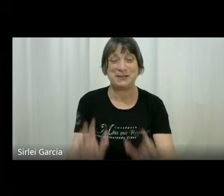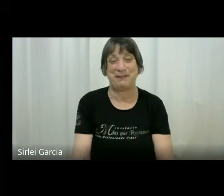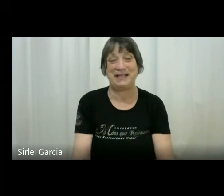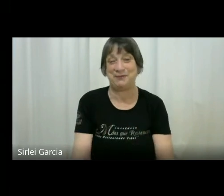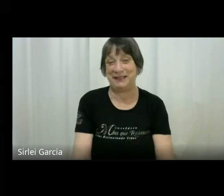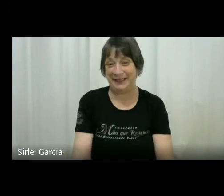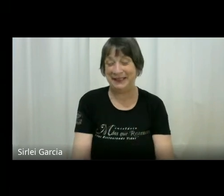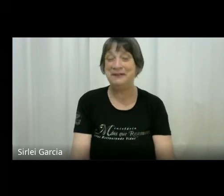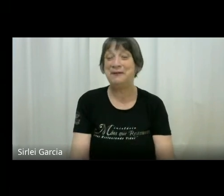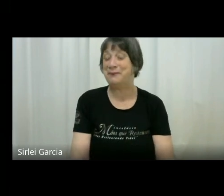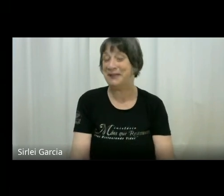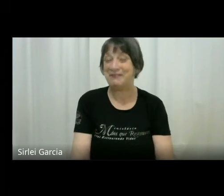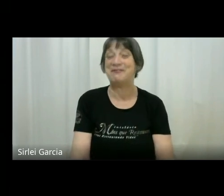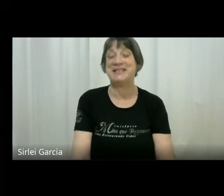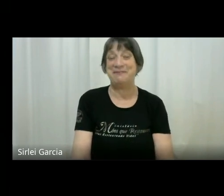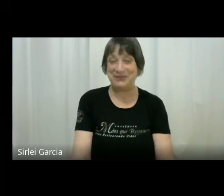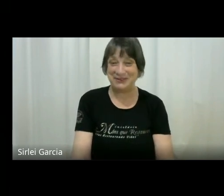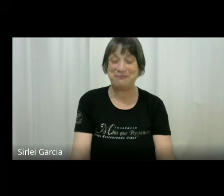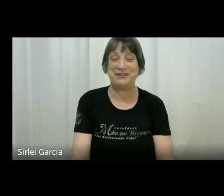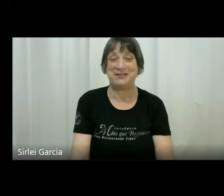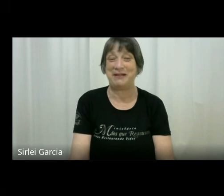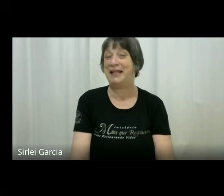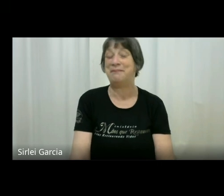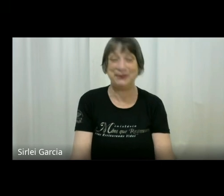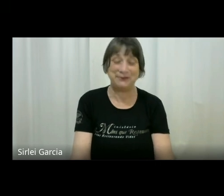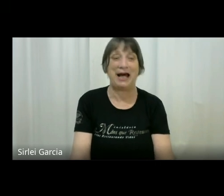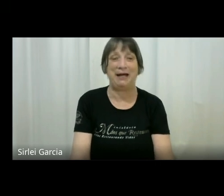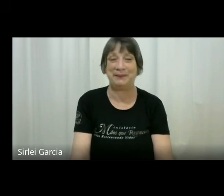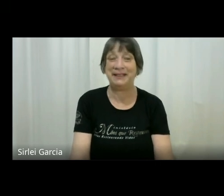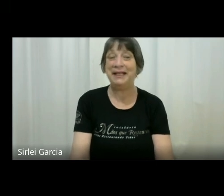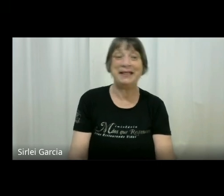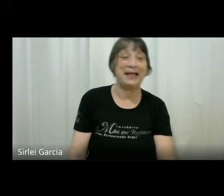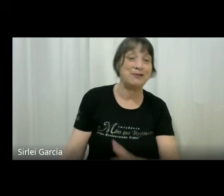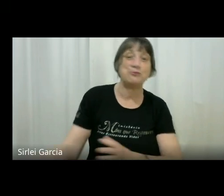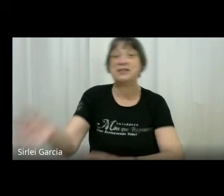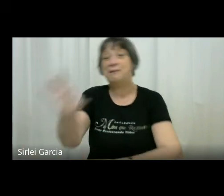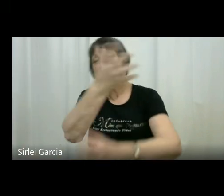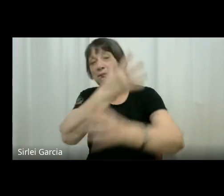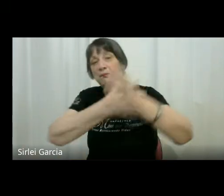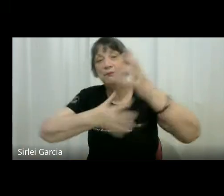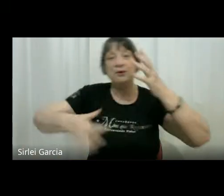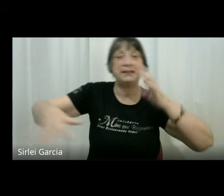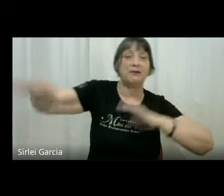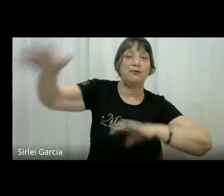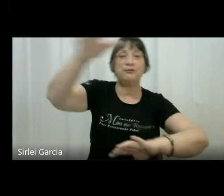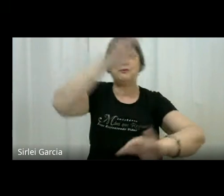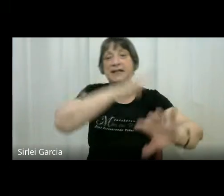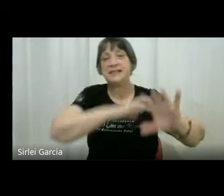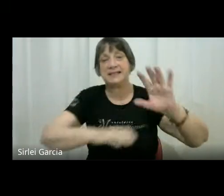naquele espaço ali, porque vai ser muito difícil. Ela é muito rápida e ela usa